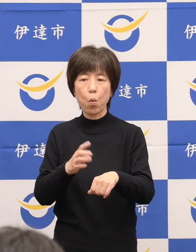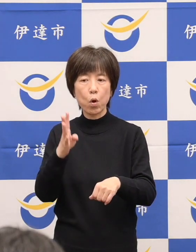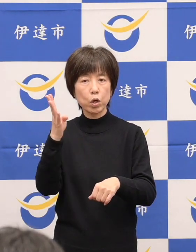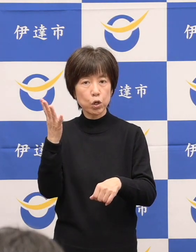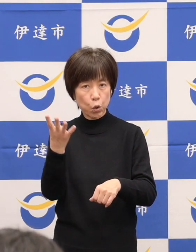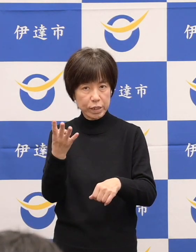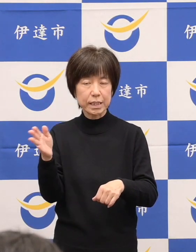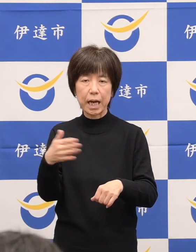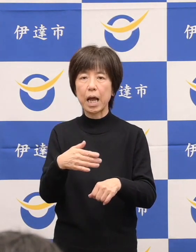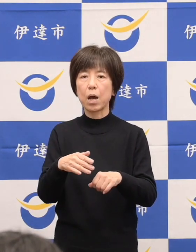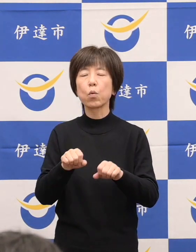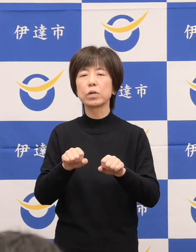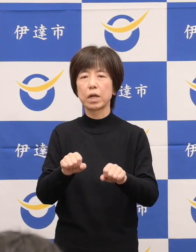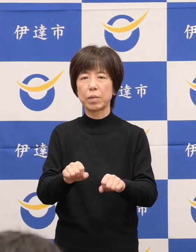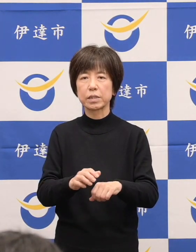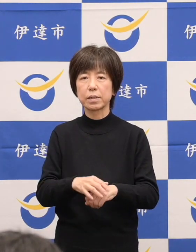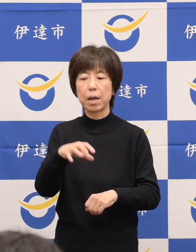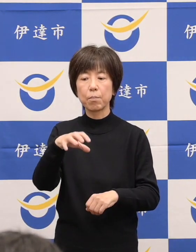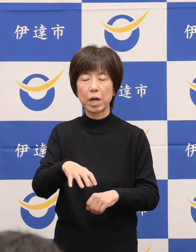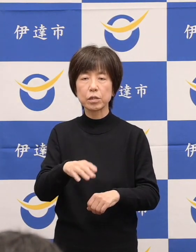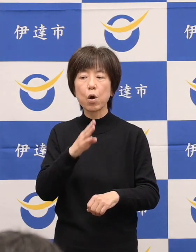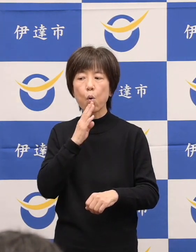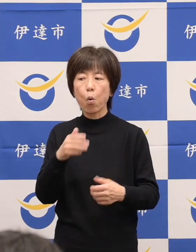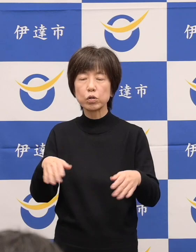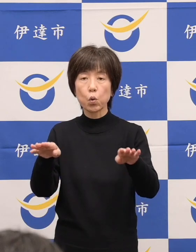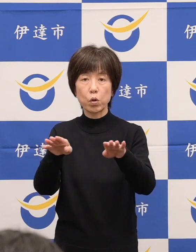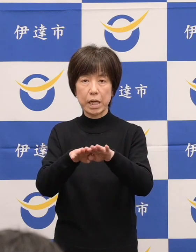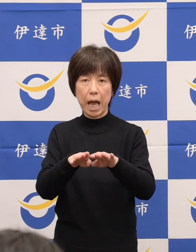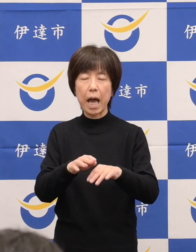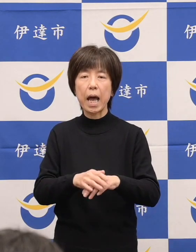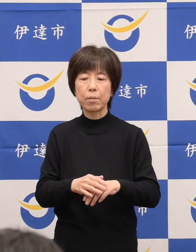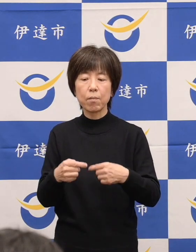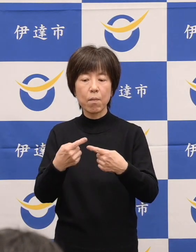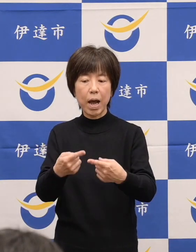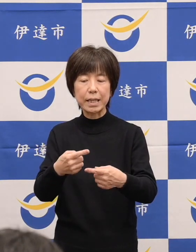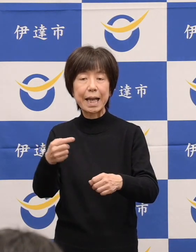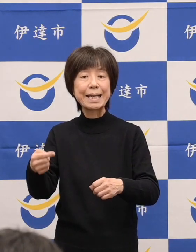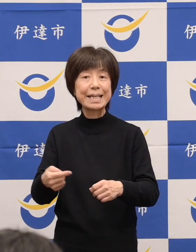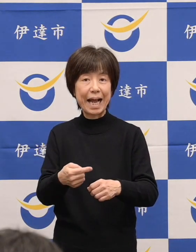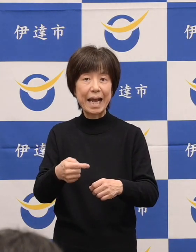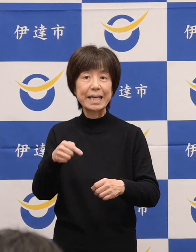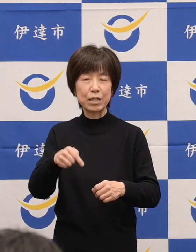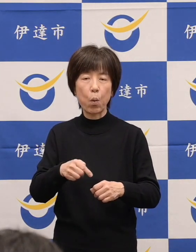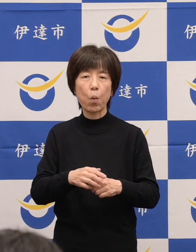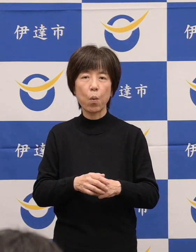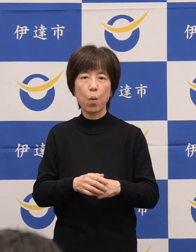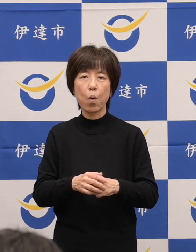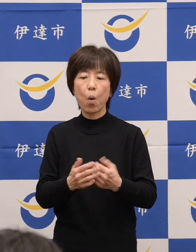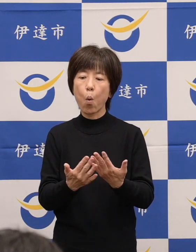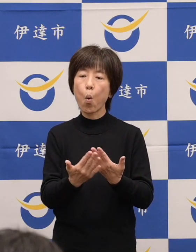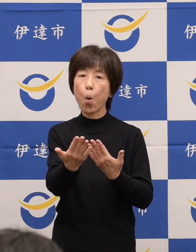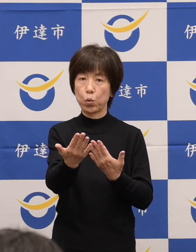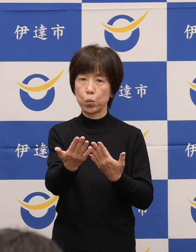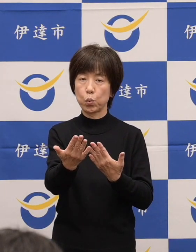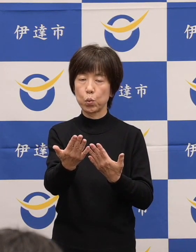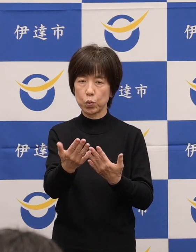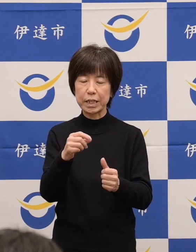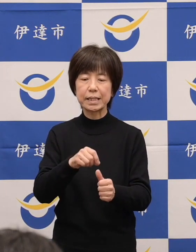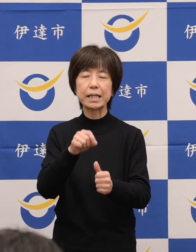所は先ほど申し上げましたように本庁舎を入りまして1階のホールに設置をいたします